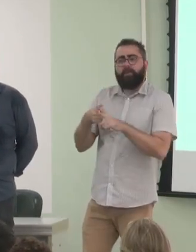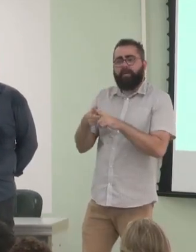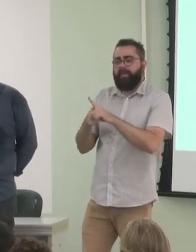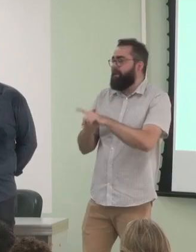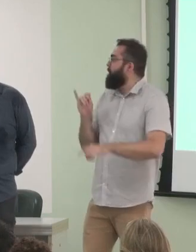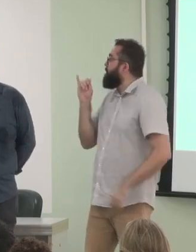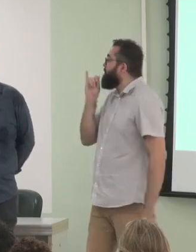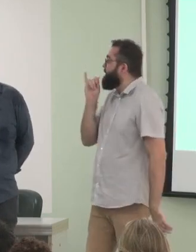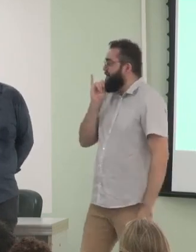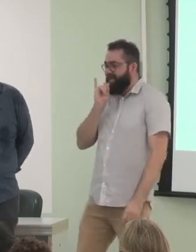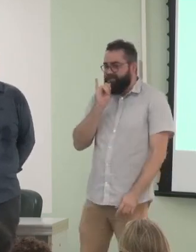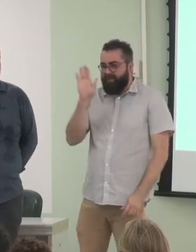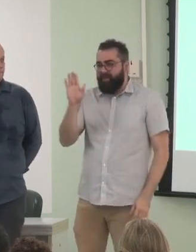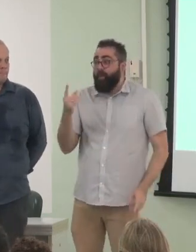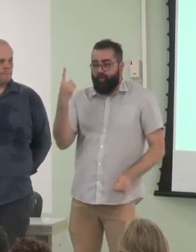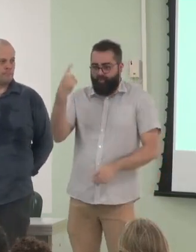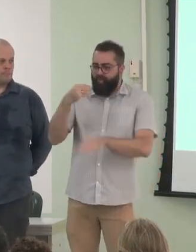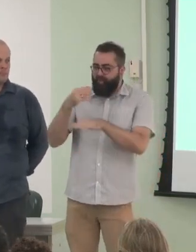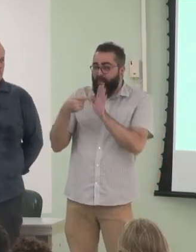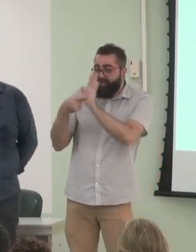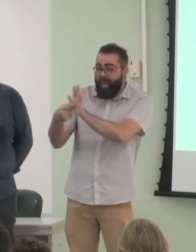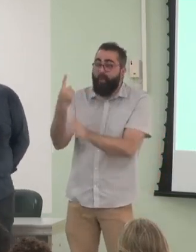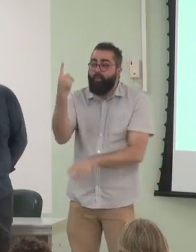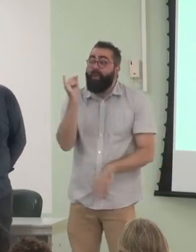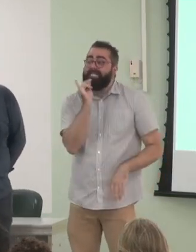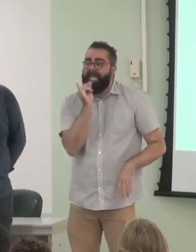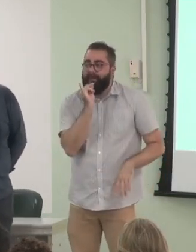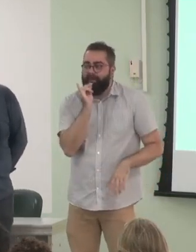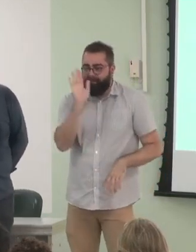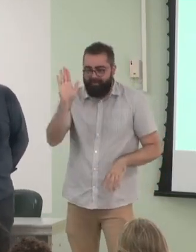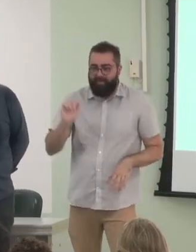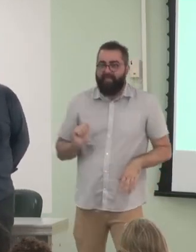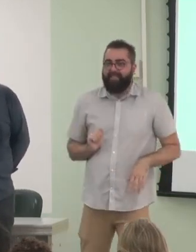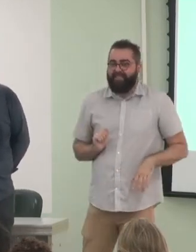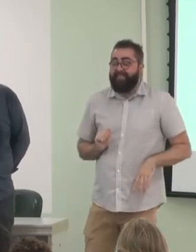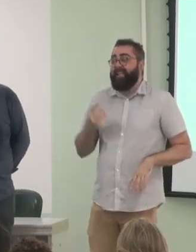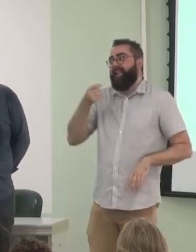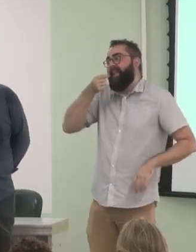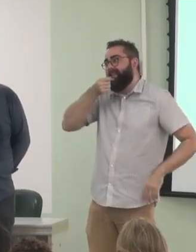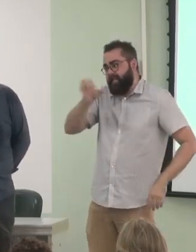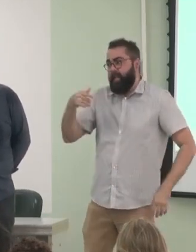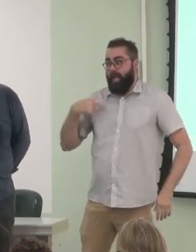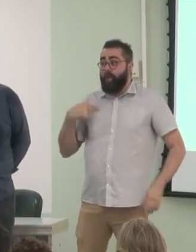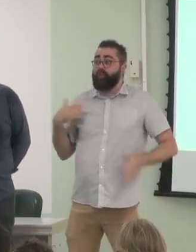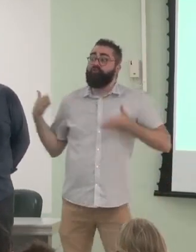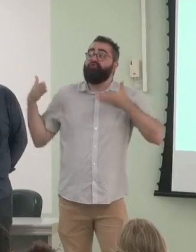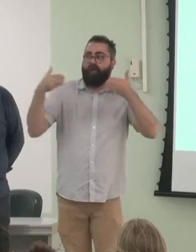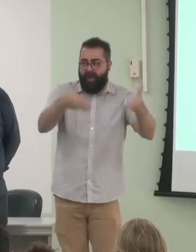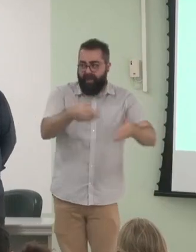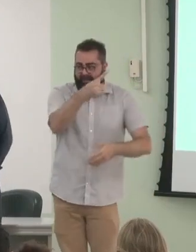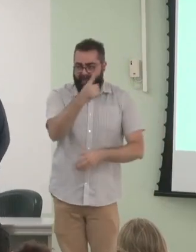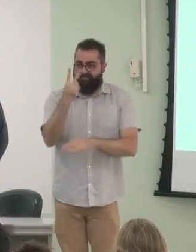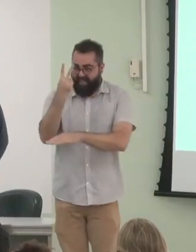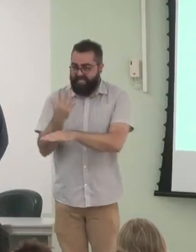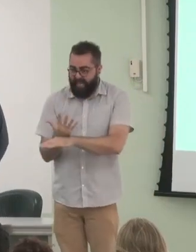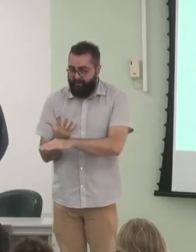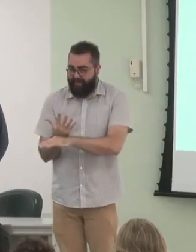Só que é interessante porque eu vou dar um exemplo aqui, que quando eu cheguei em